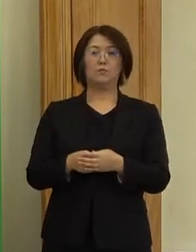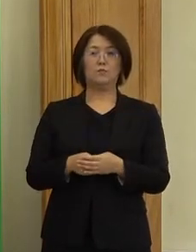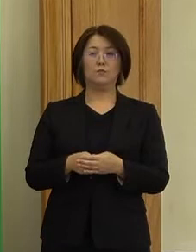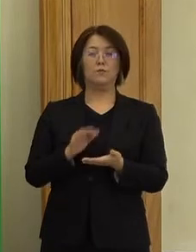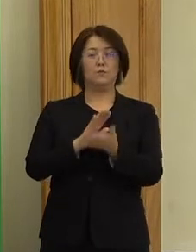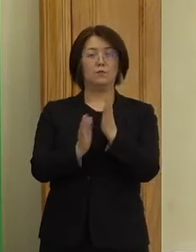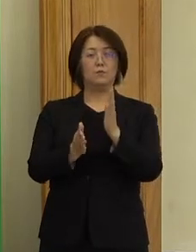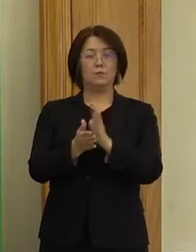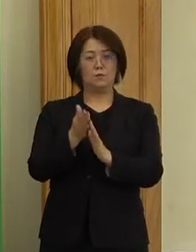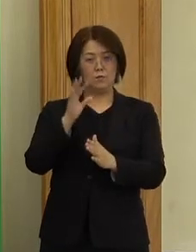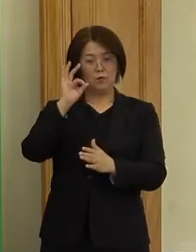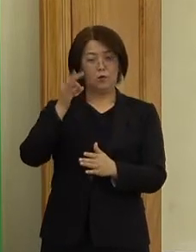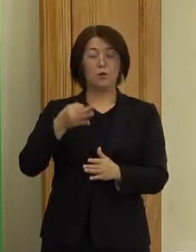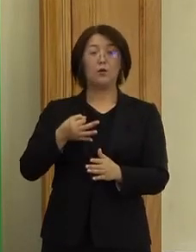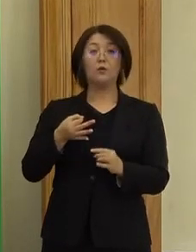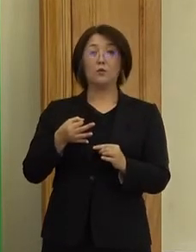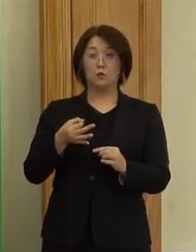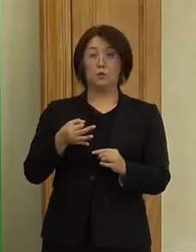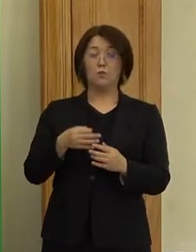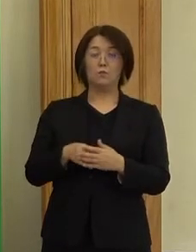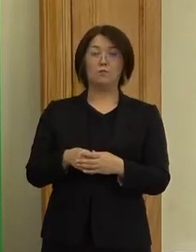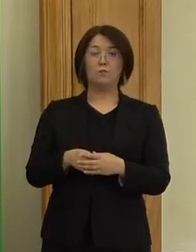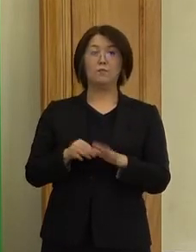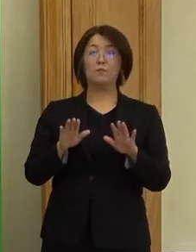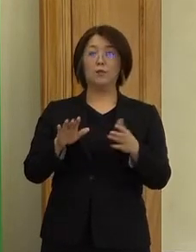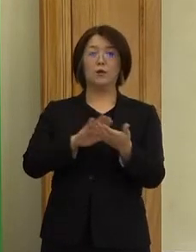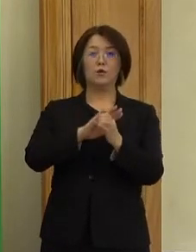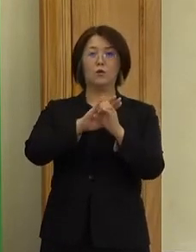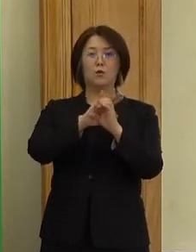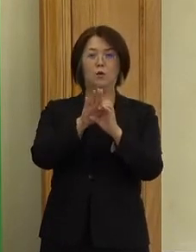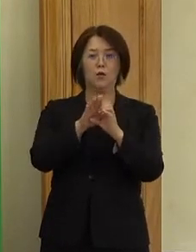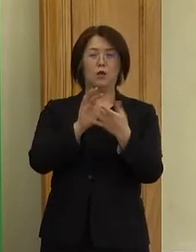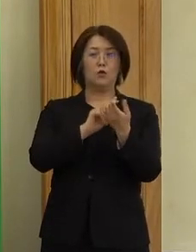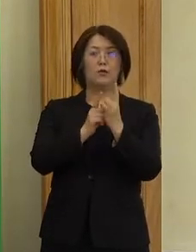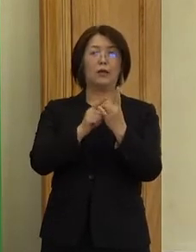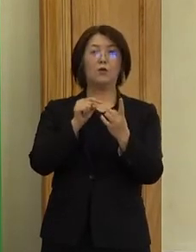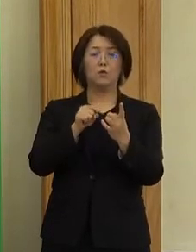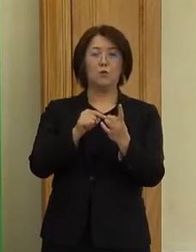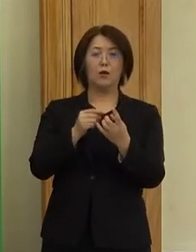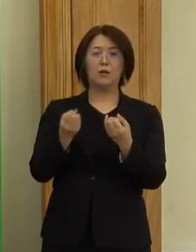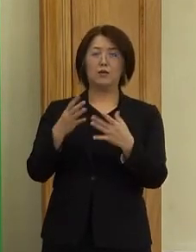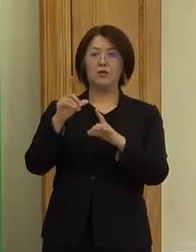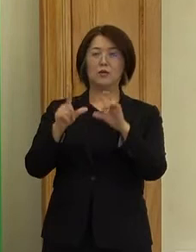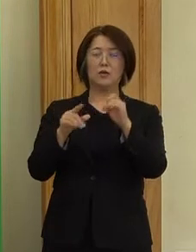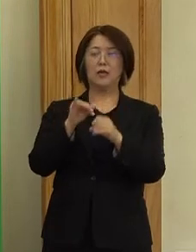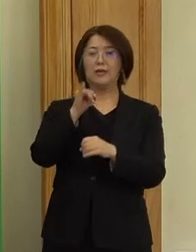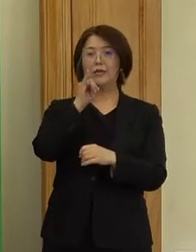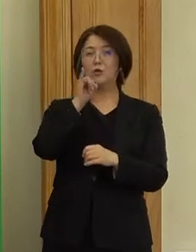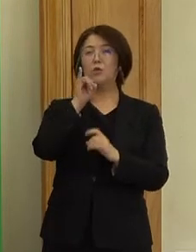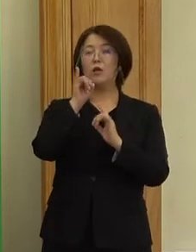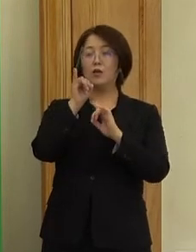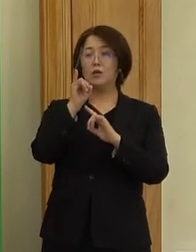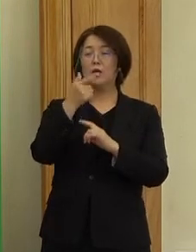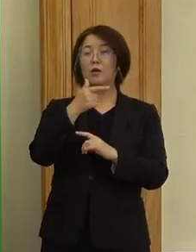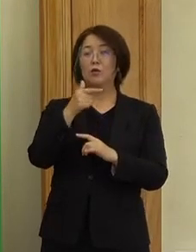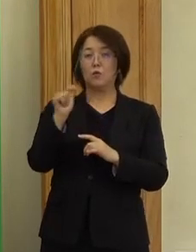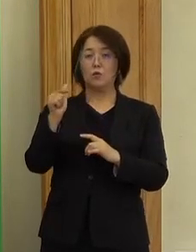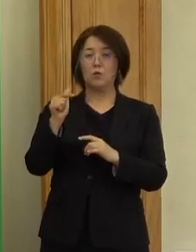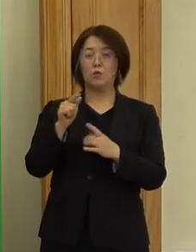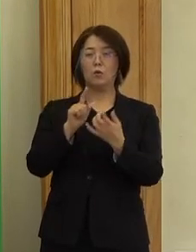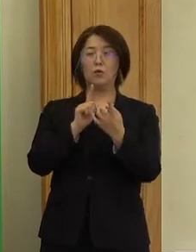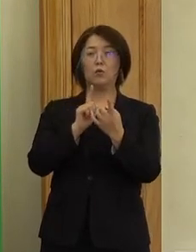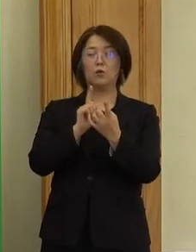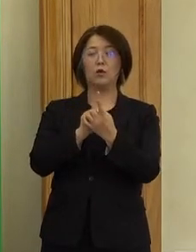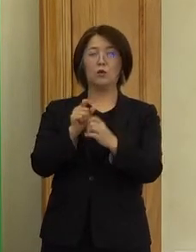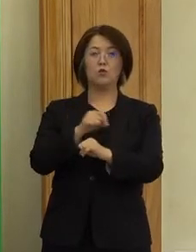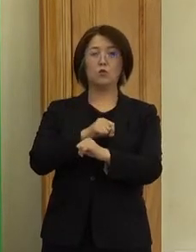と、我々このコロナ対応につきましては新型インフルエンザ等対策特別措置法という